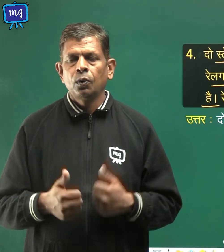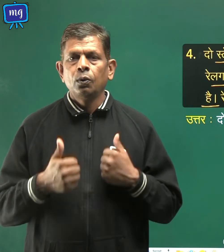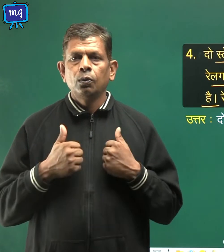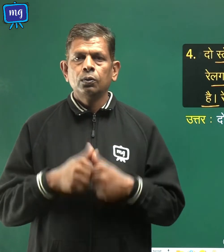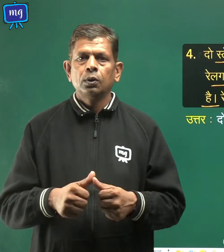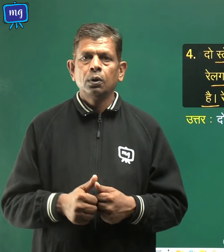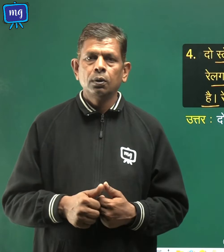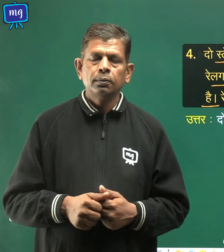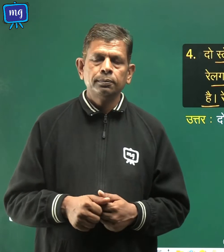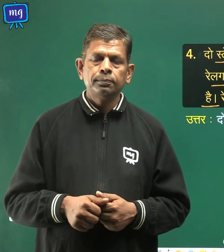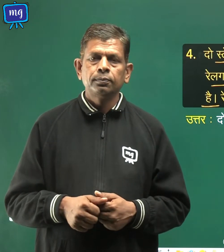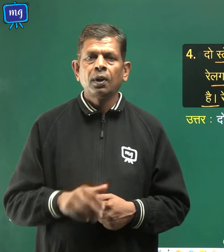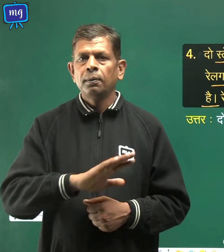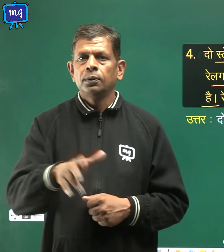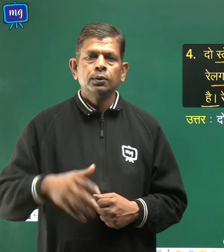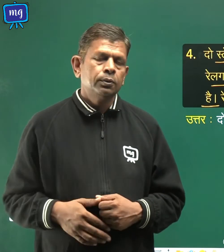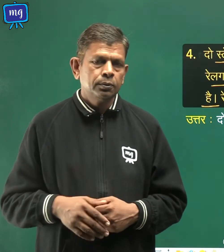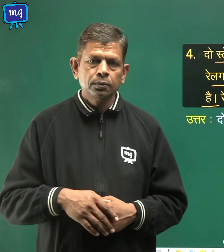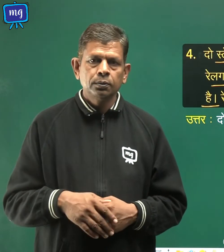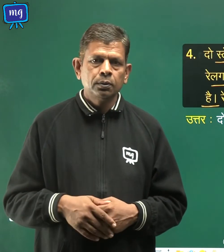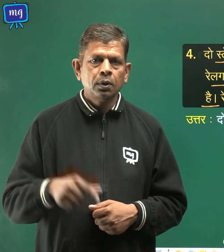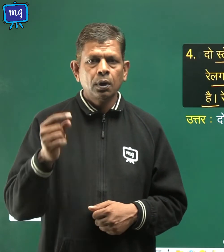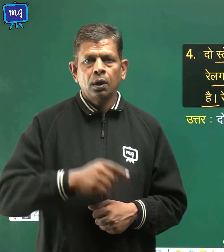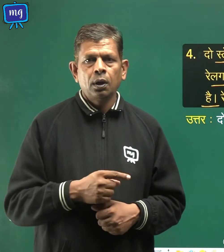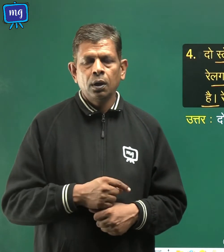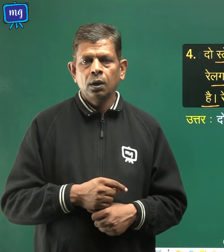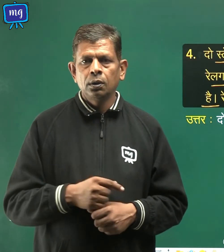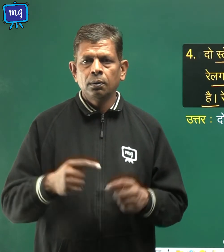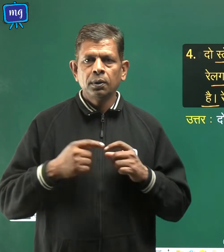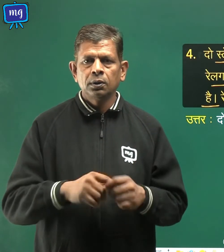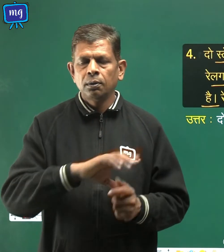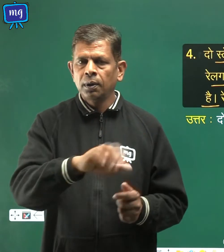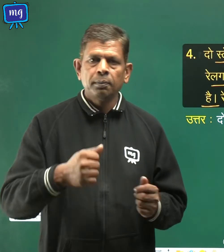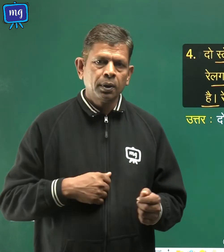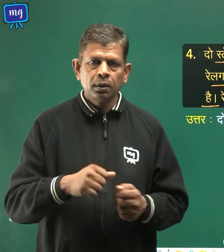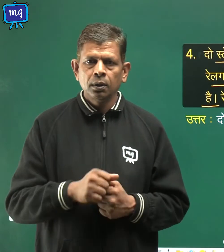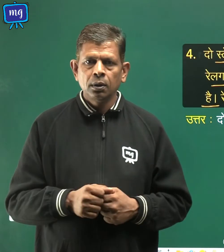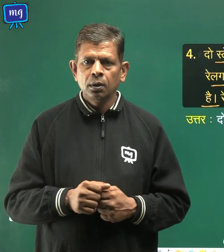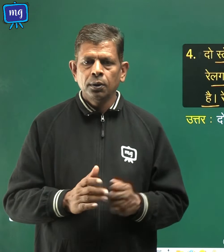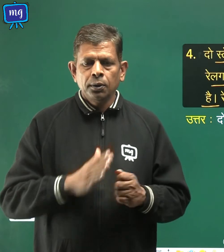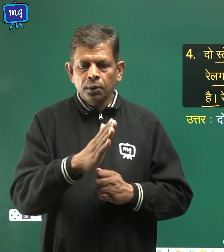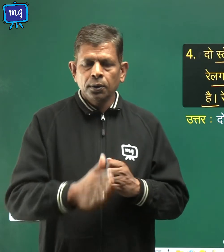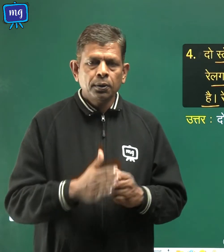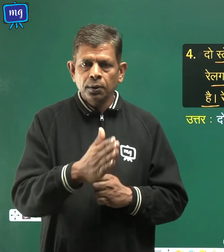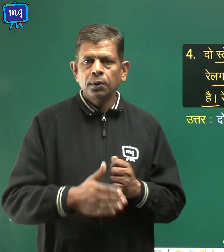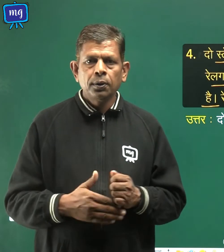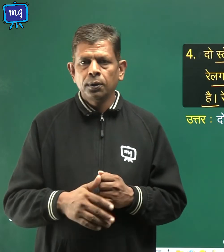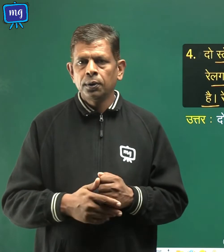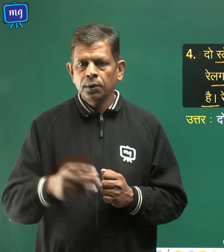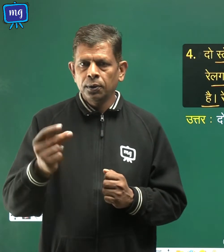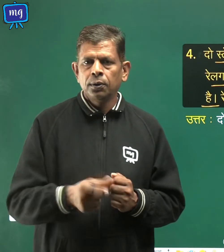उत्तर बच्चों, इस प्रश्न में हमें रेलगाड़ी की चाल बतानी